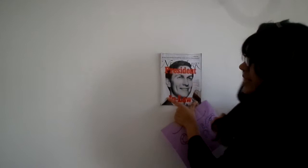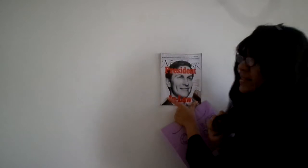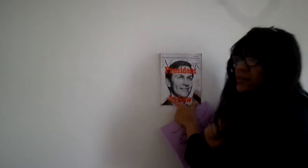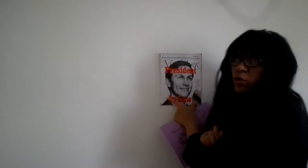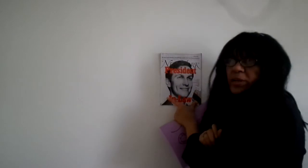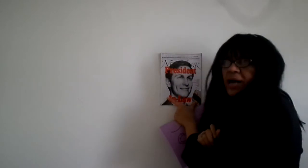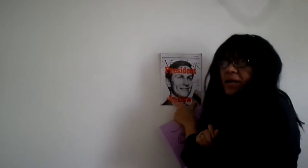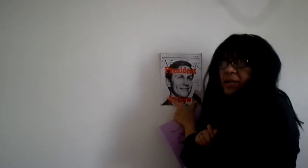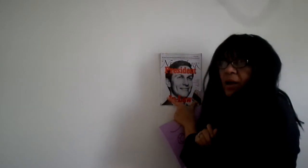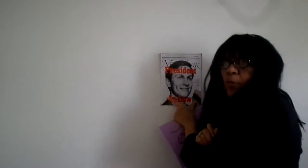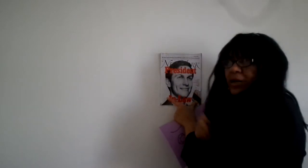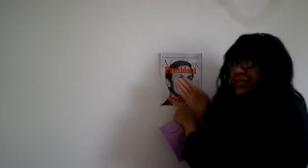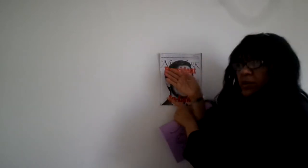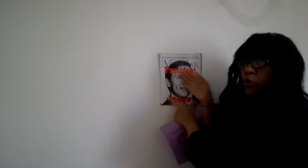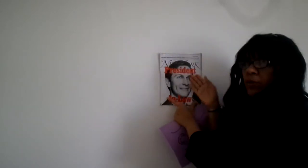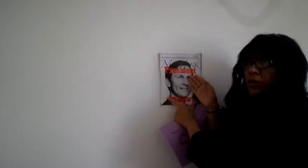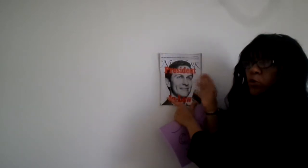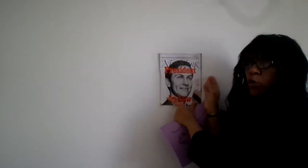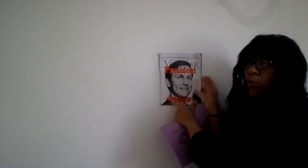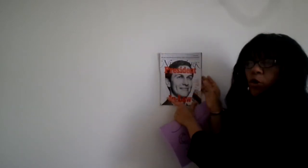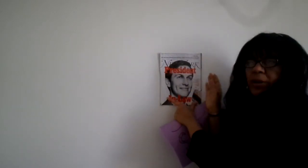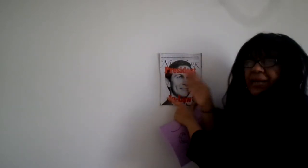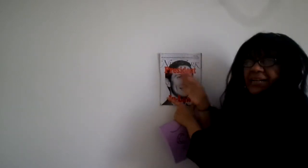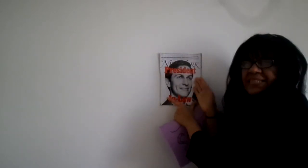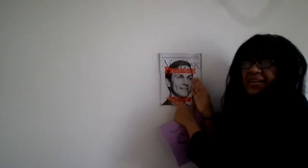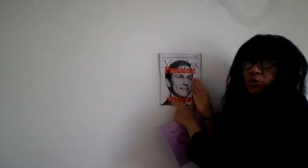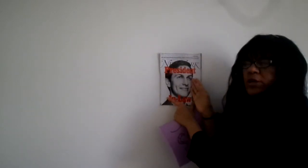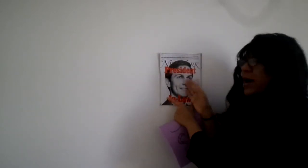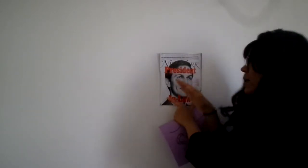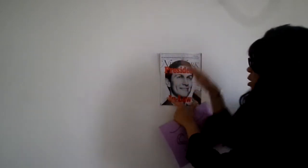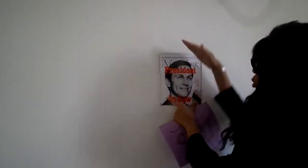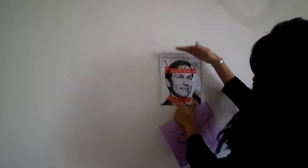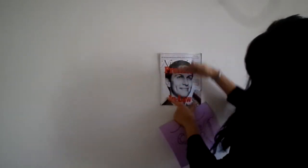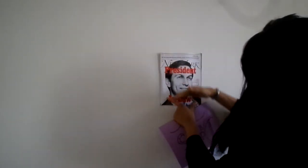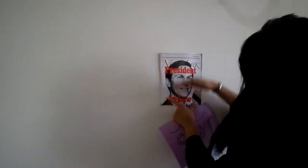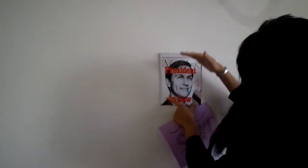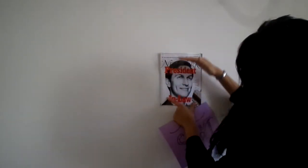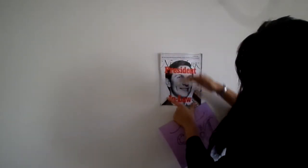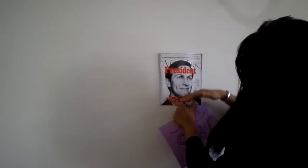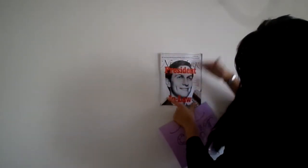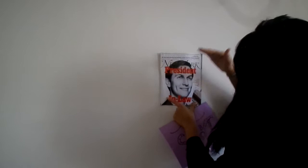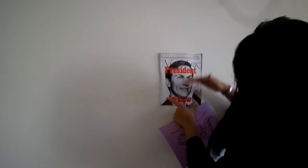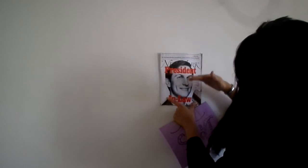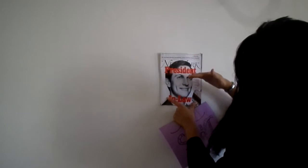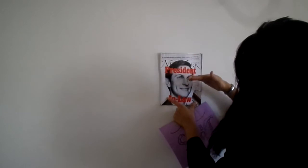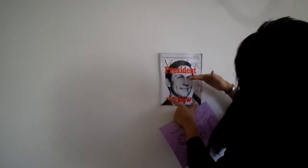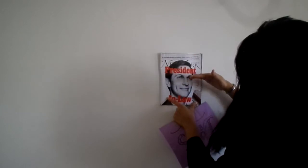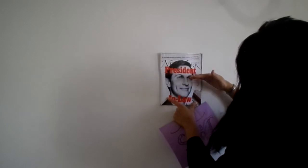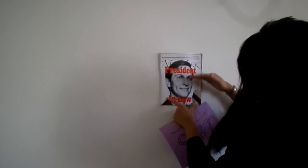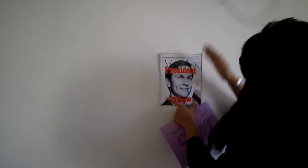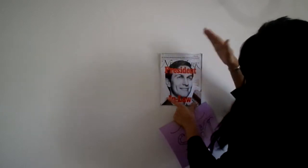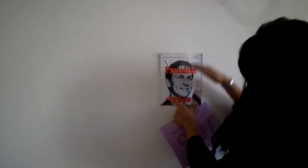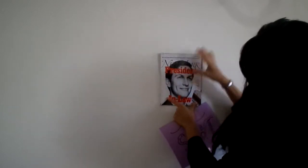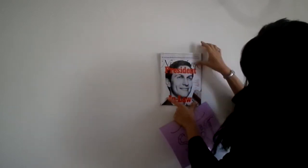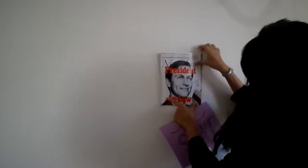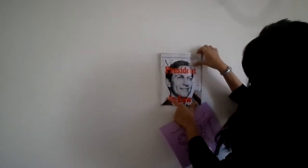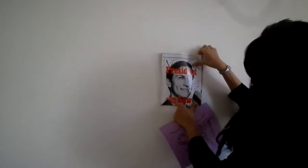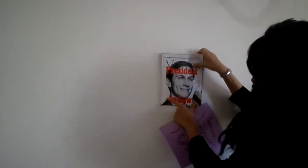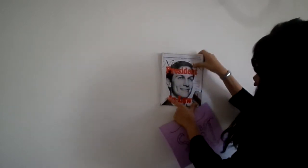está Dios, ¿verdad? Porque tenemos que verlo. ¿Cómo lo ve la iglesia católica? Con una imagen en el frente, ¿verdad? Ahí. Y todo